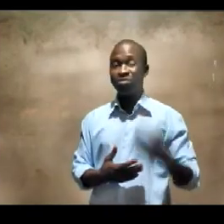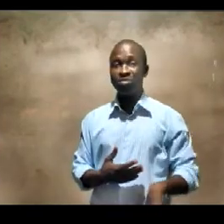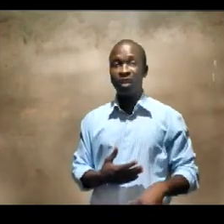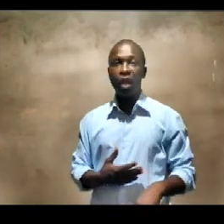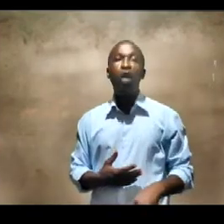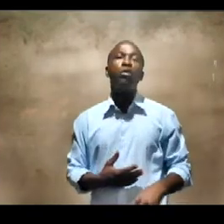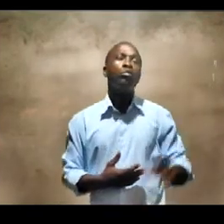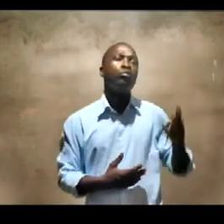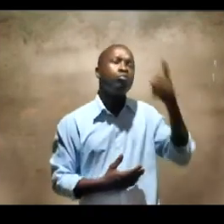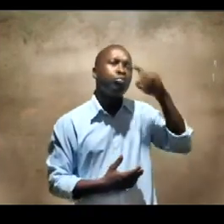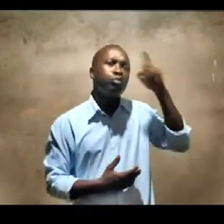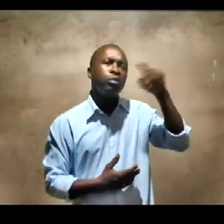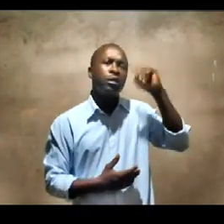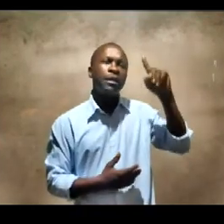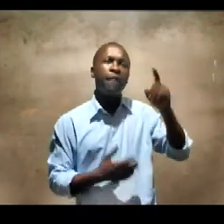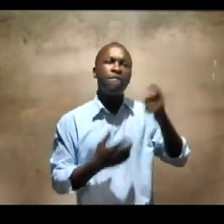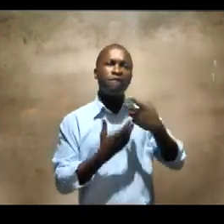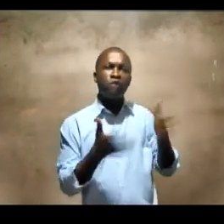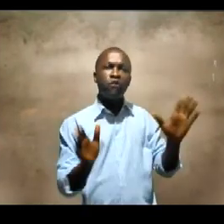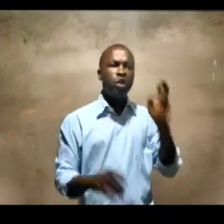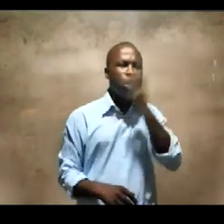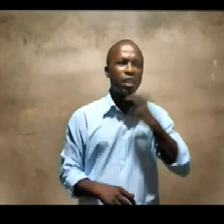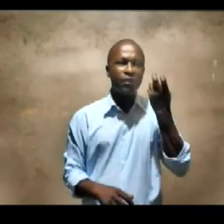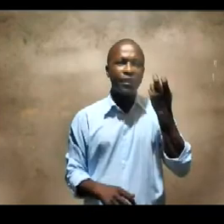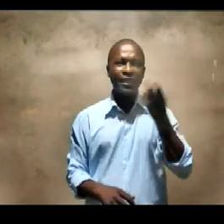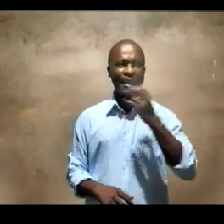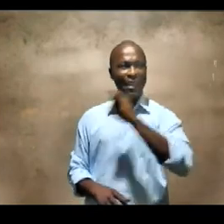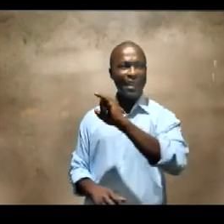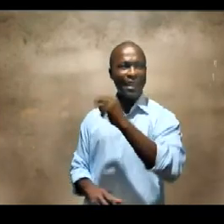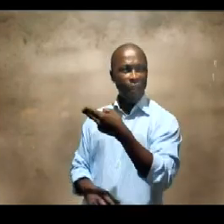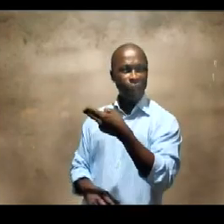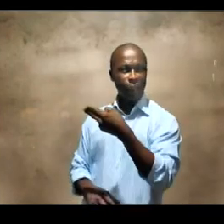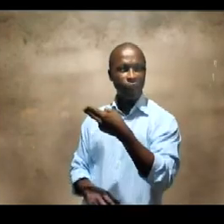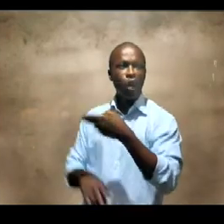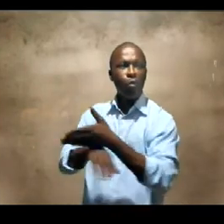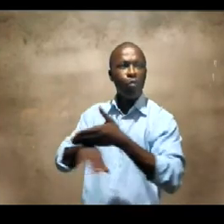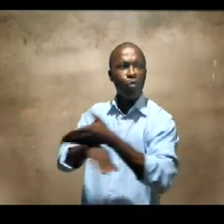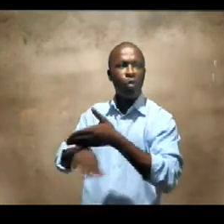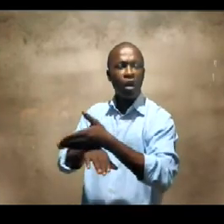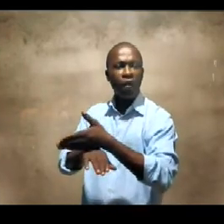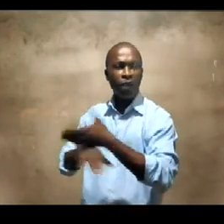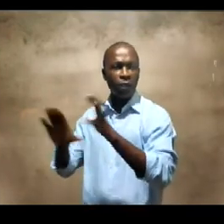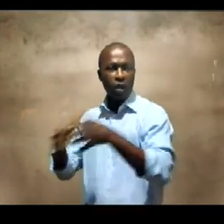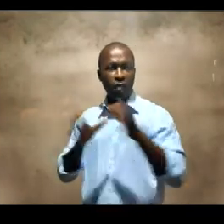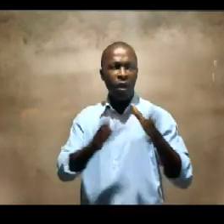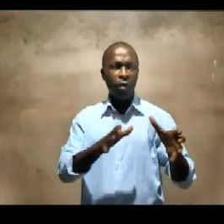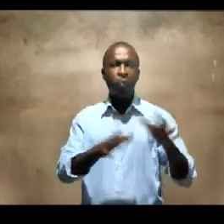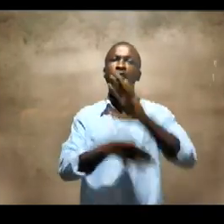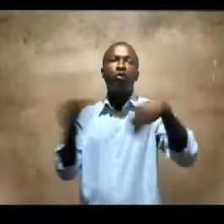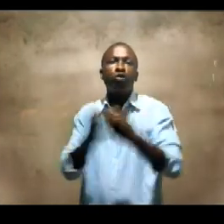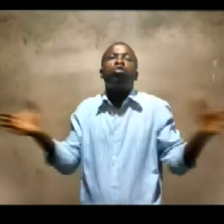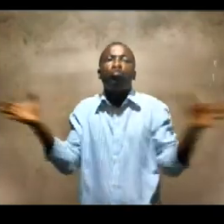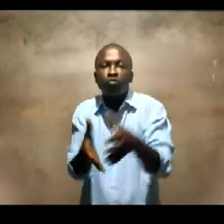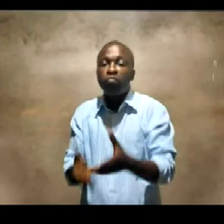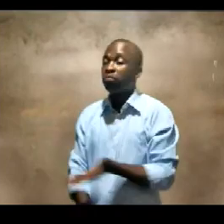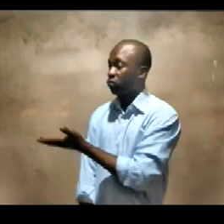Nous avons mélangé les génies civils, les coutures sur mesure, les génies bois et les génies électriques. La première